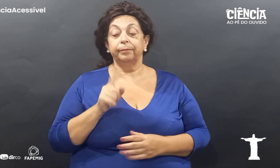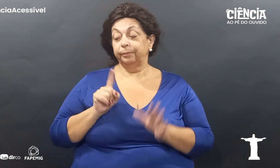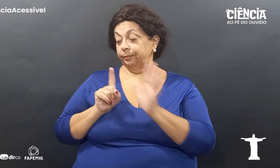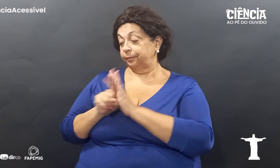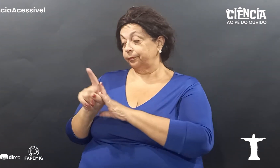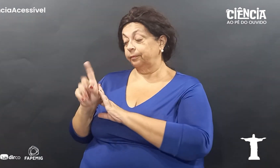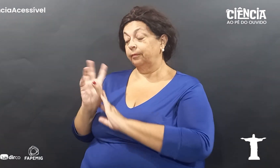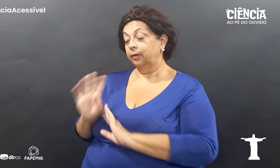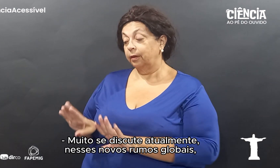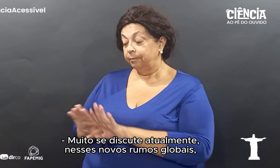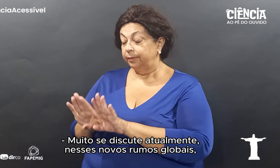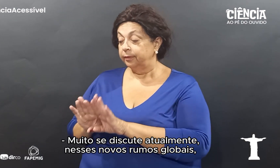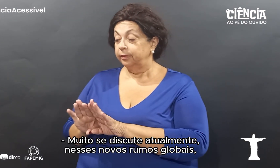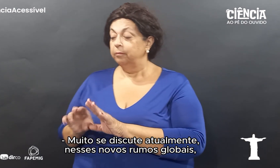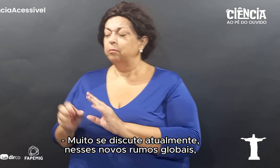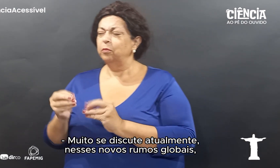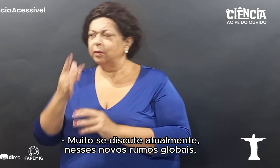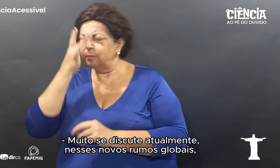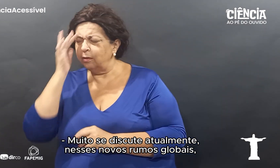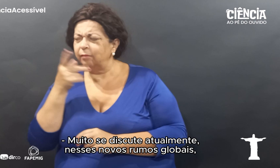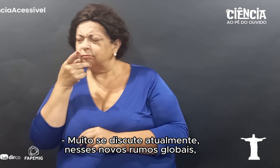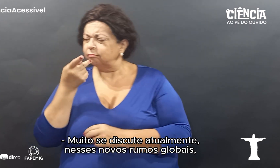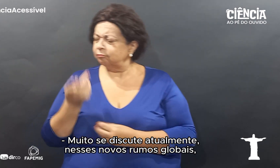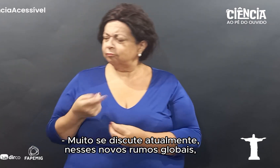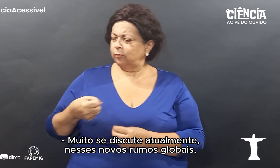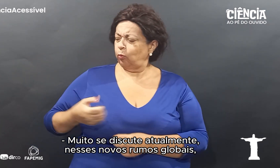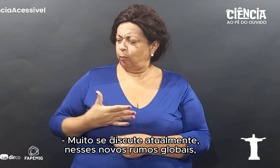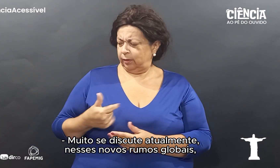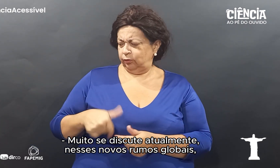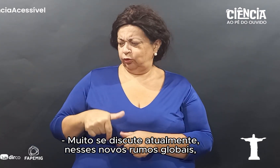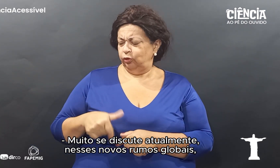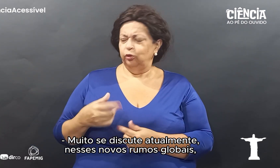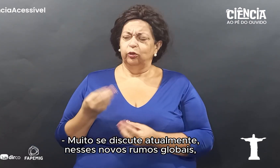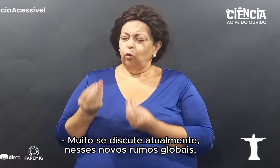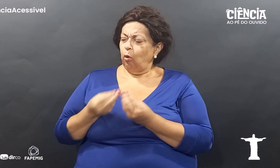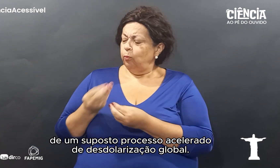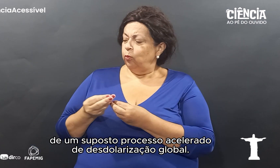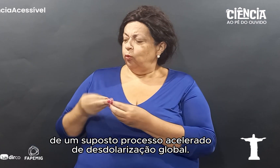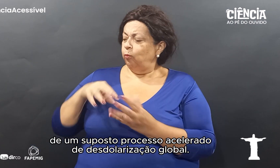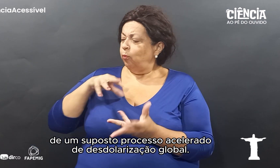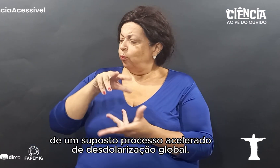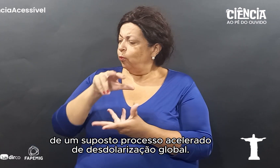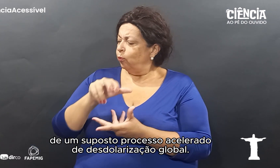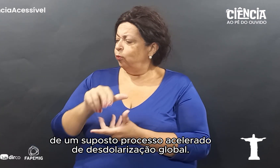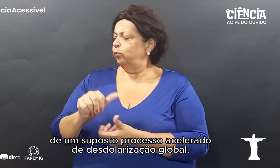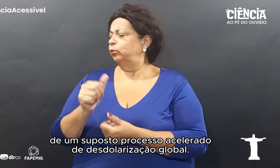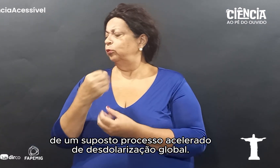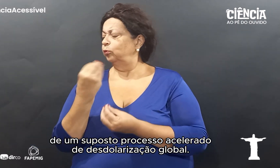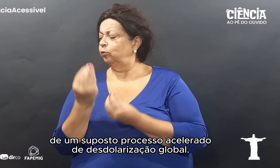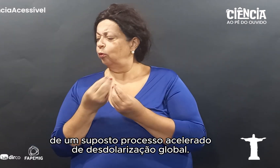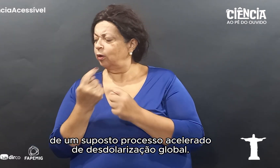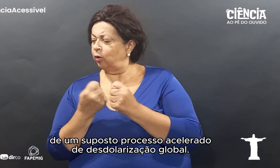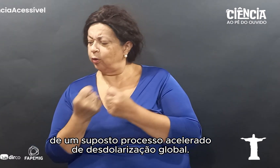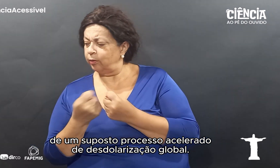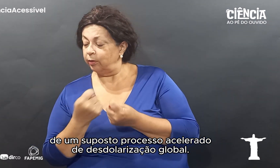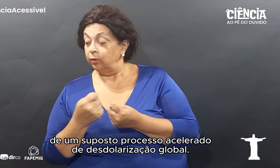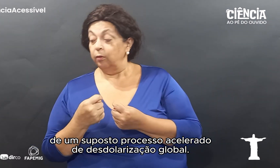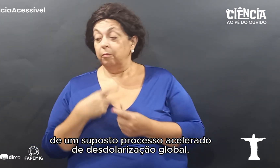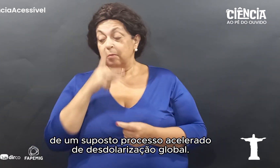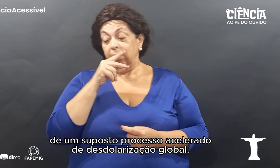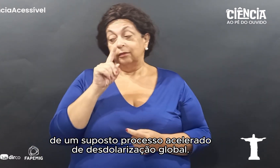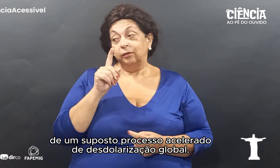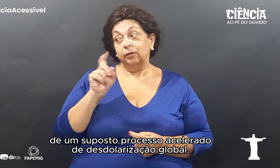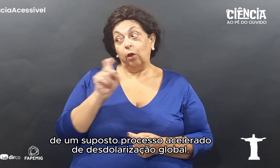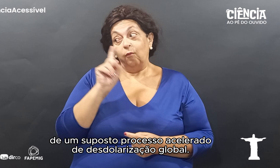questão, muito se discute atualmente nesses novos rumos globais de um suposto